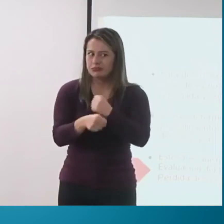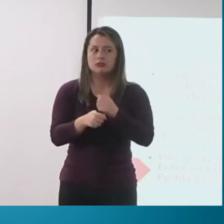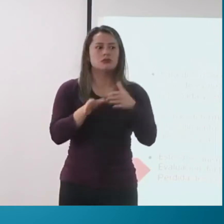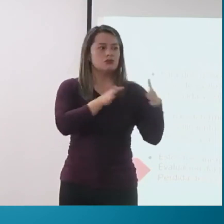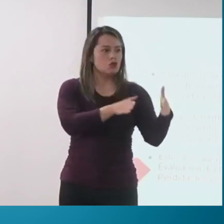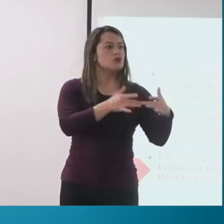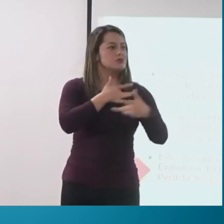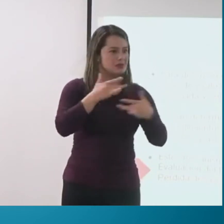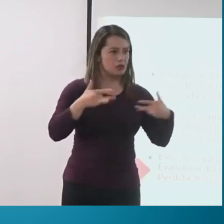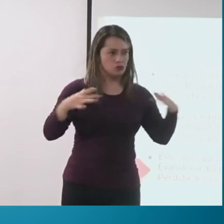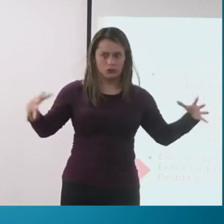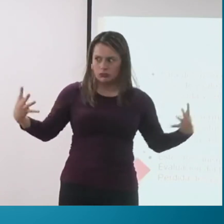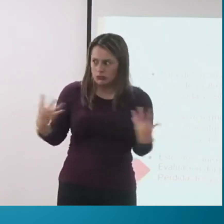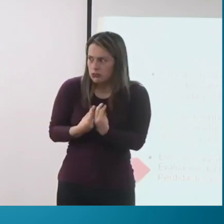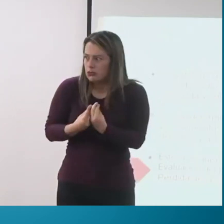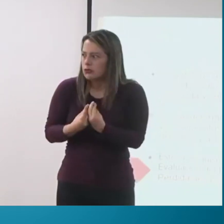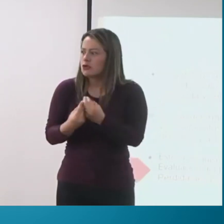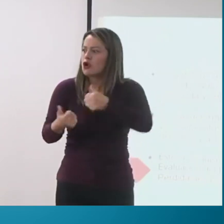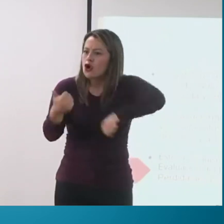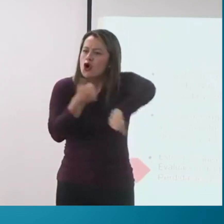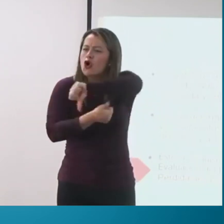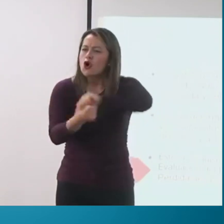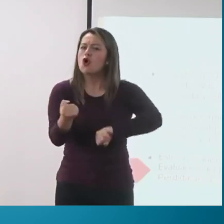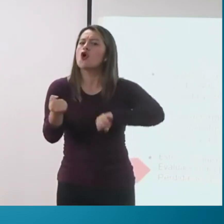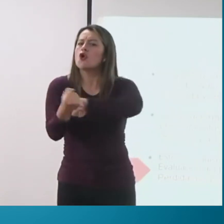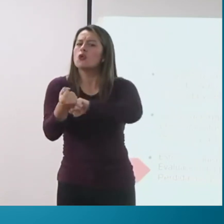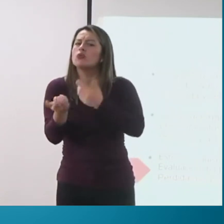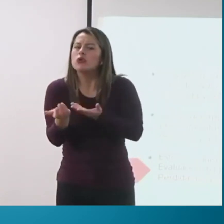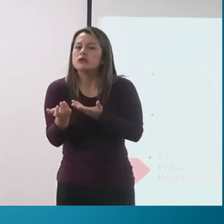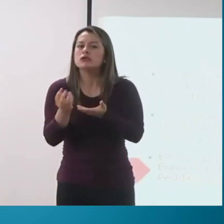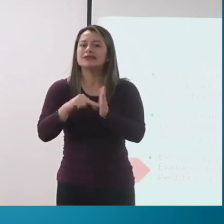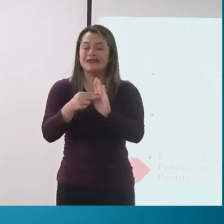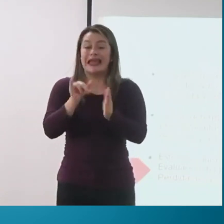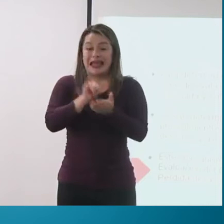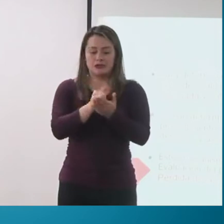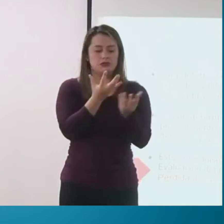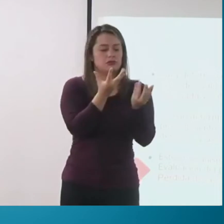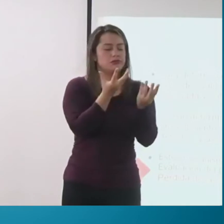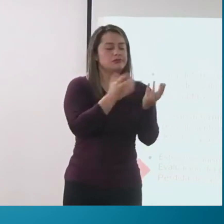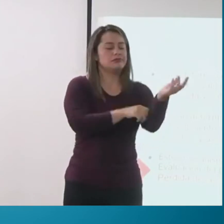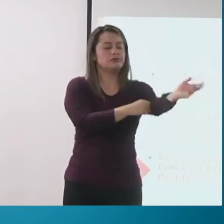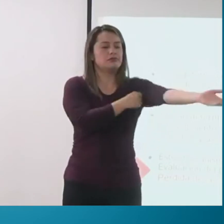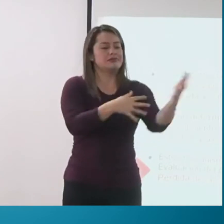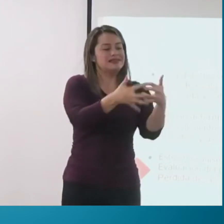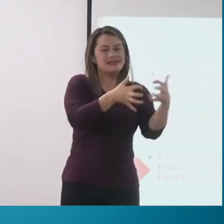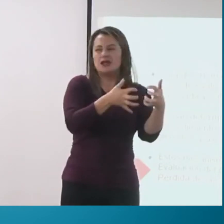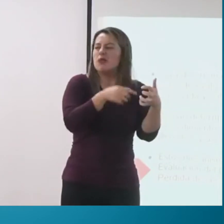compensar, es lo que llamamos en el mundo de la calificación sistemas de calificación de invalidez.